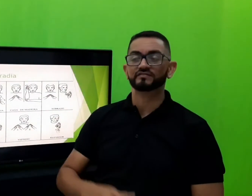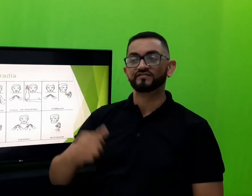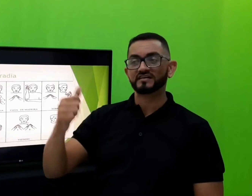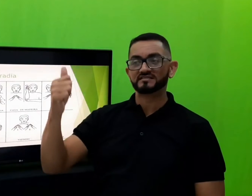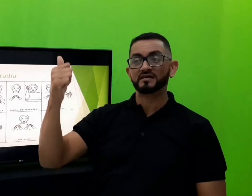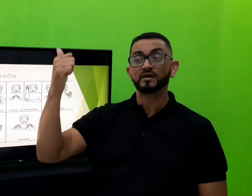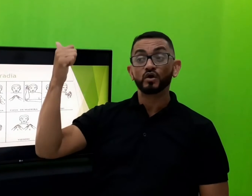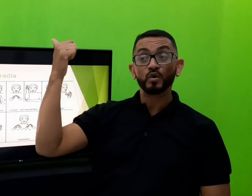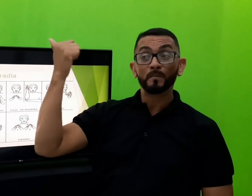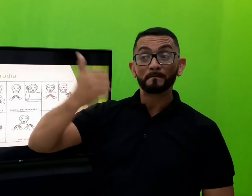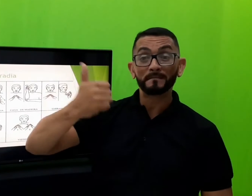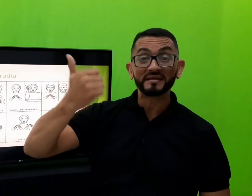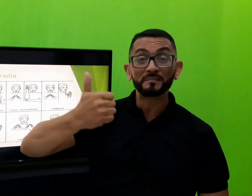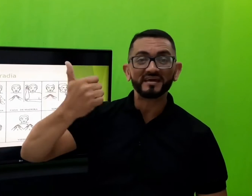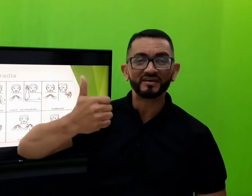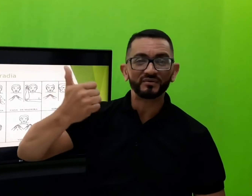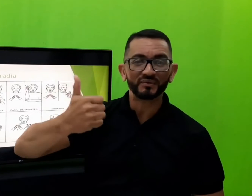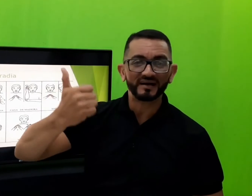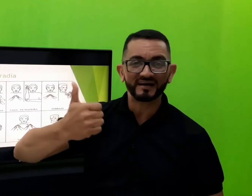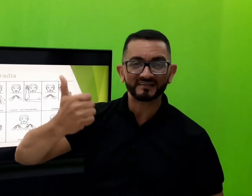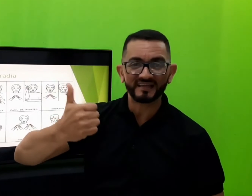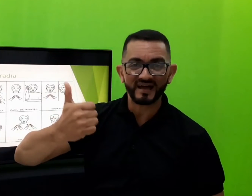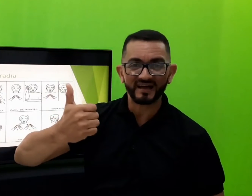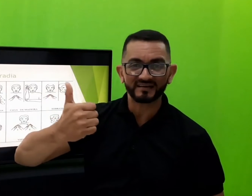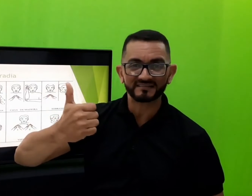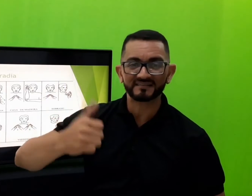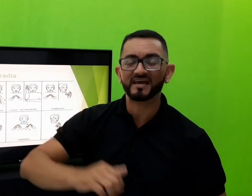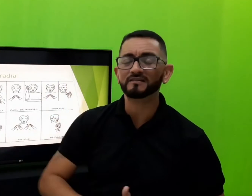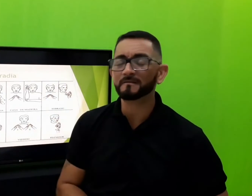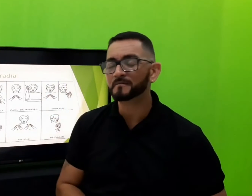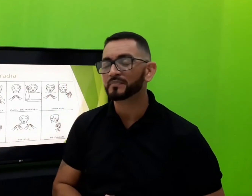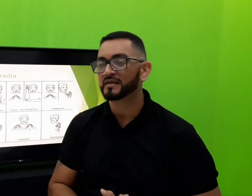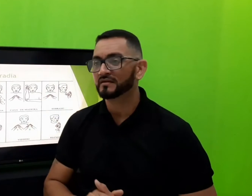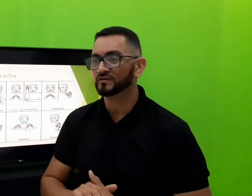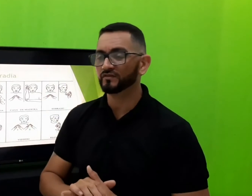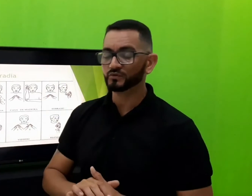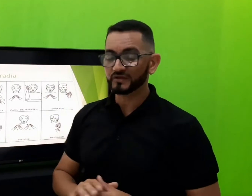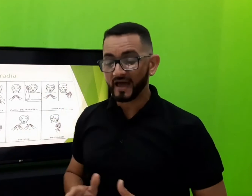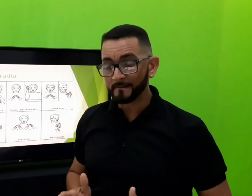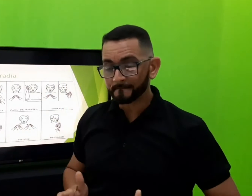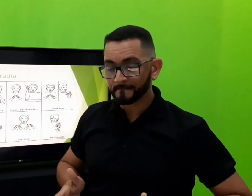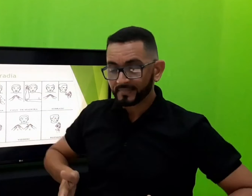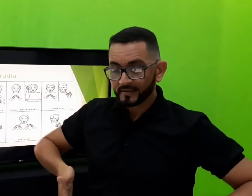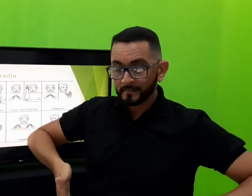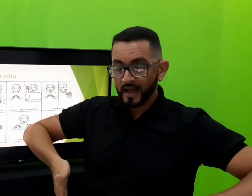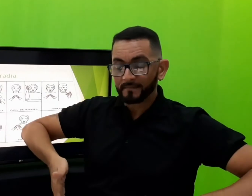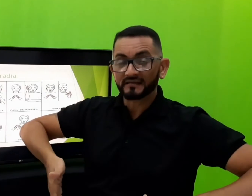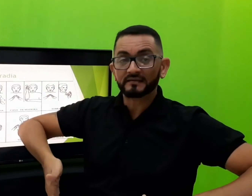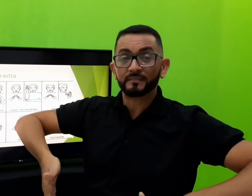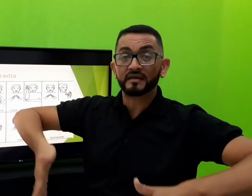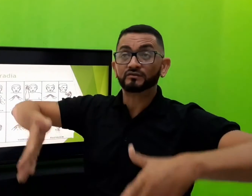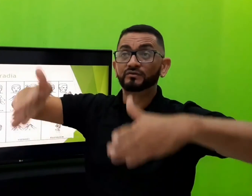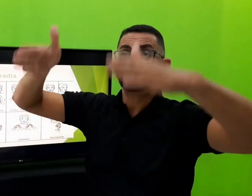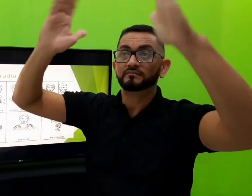vai fazer primeiro andar. Certo? Então, vamos lá. Apartamento.